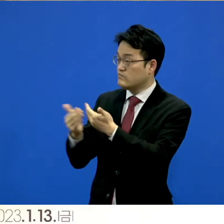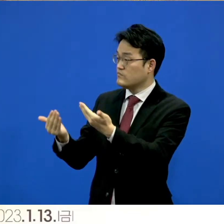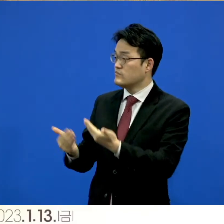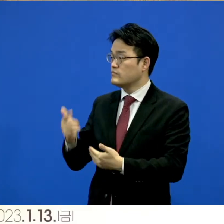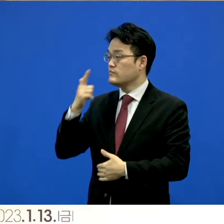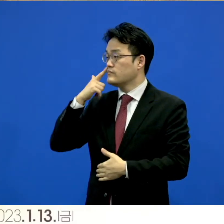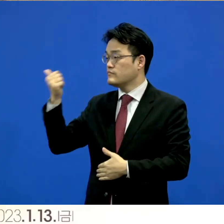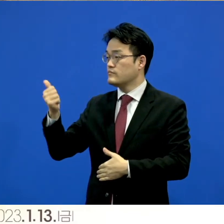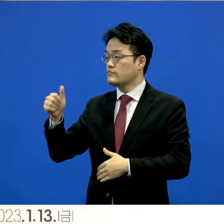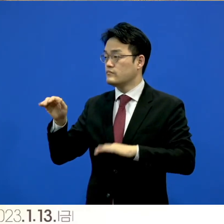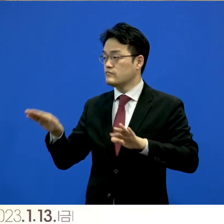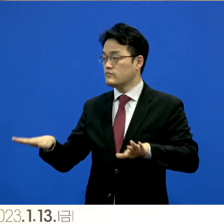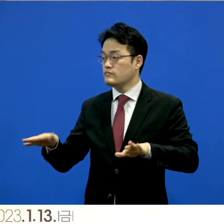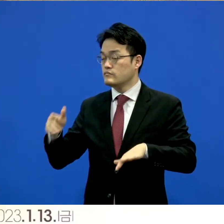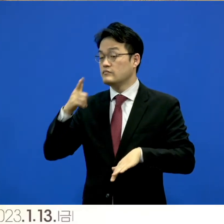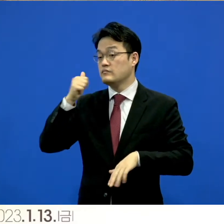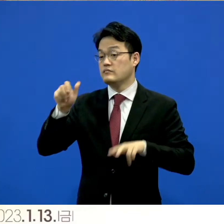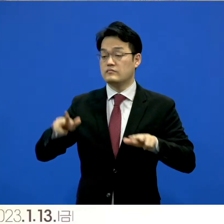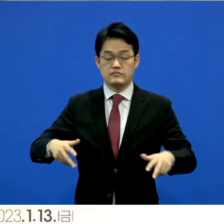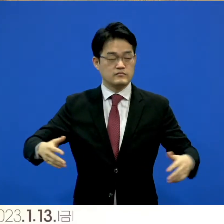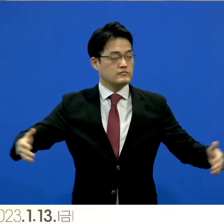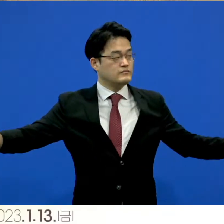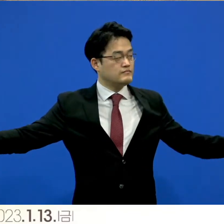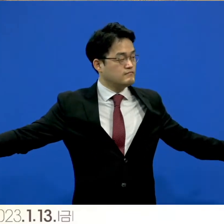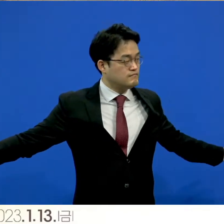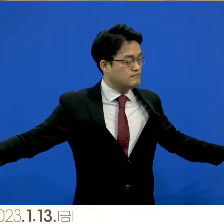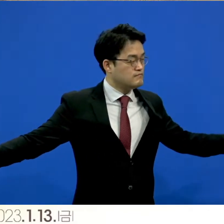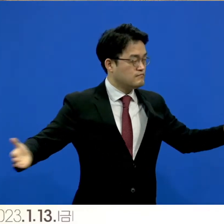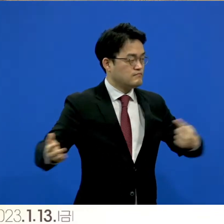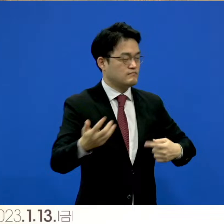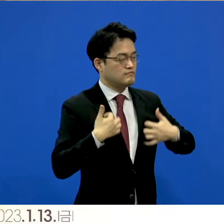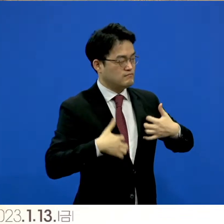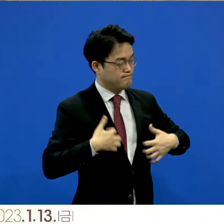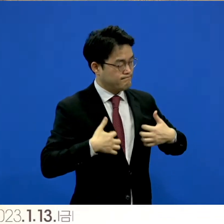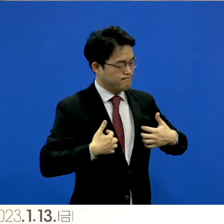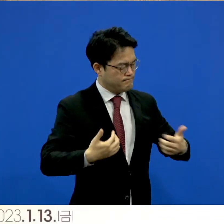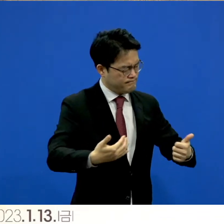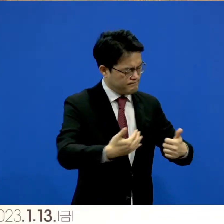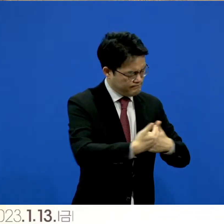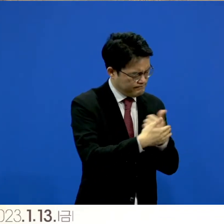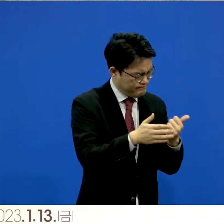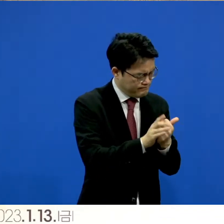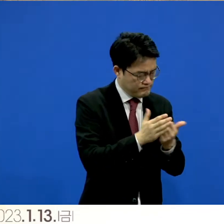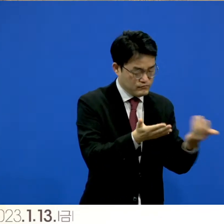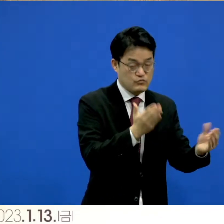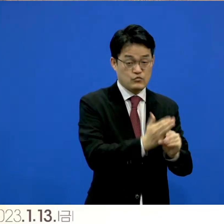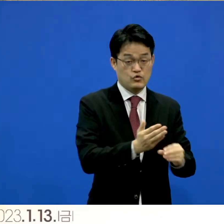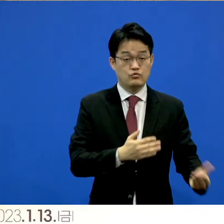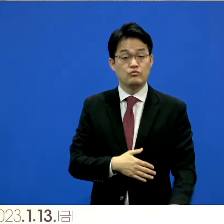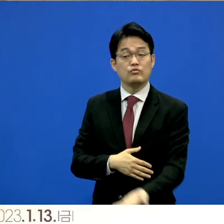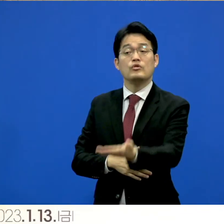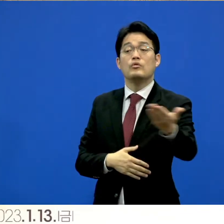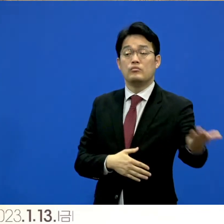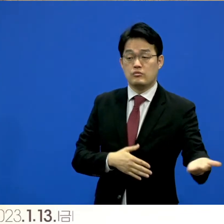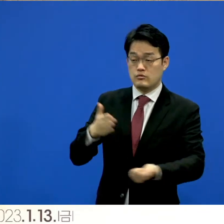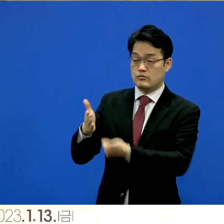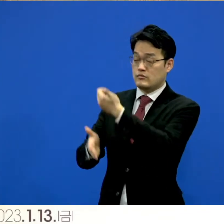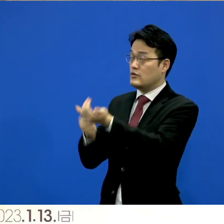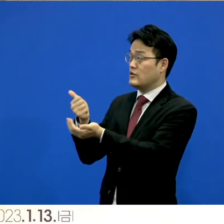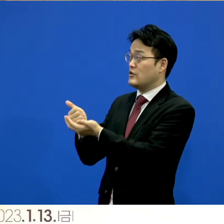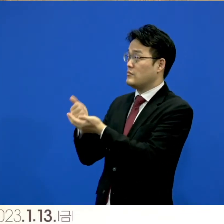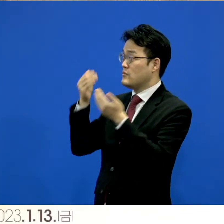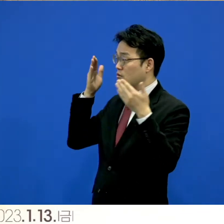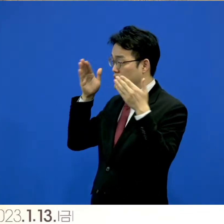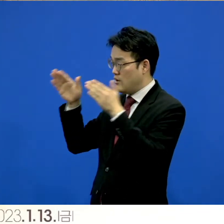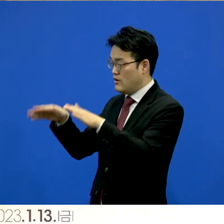벌려 환대하고 계십니다. 그분을 향해 여러분들도 두 팔 벌려 달려갈 수 있게